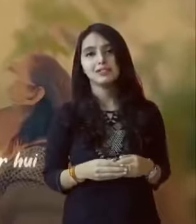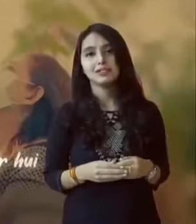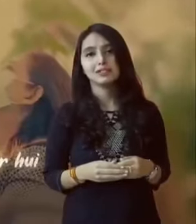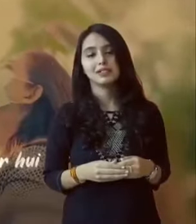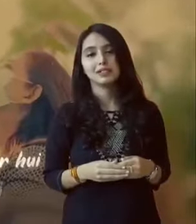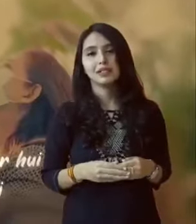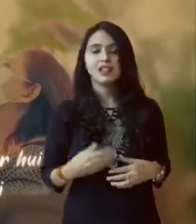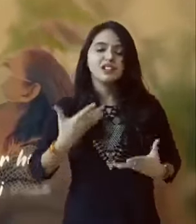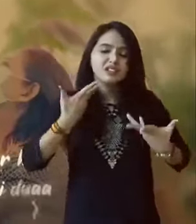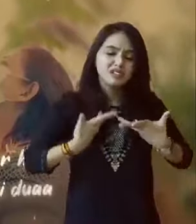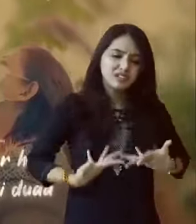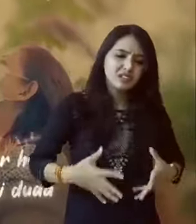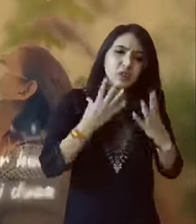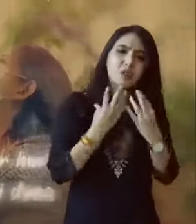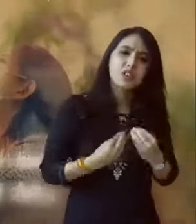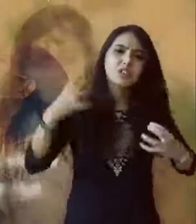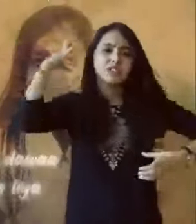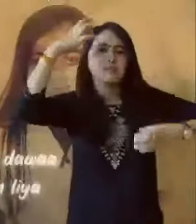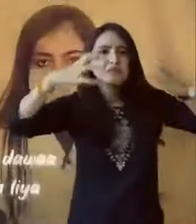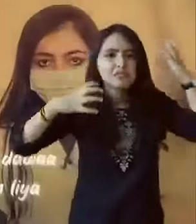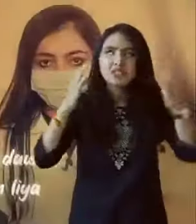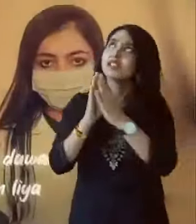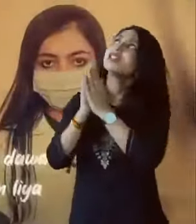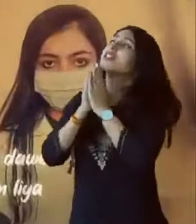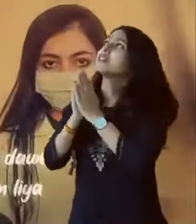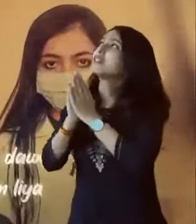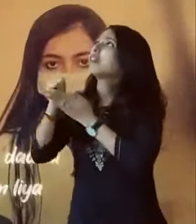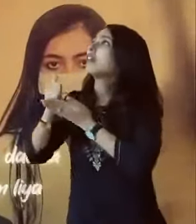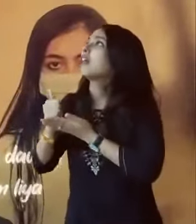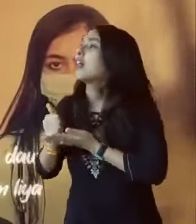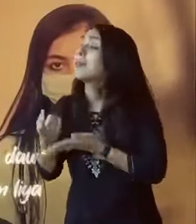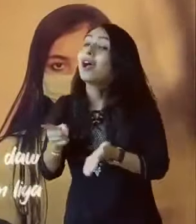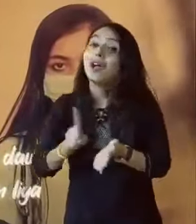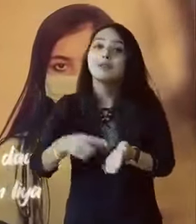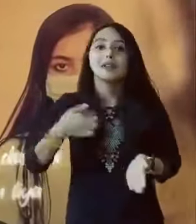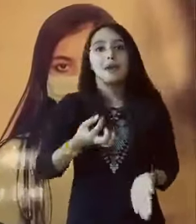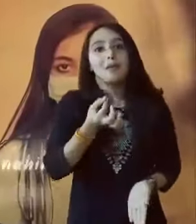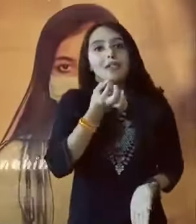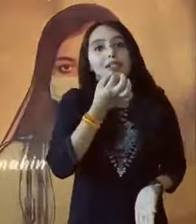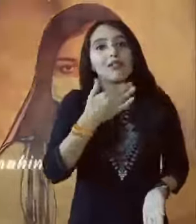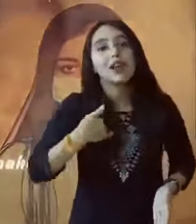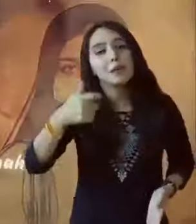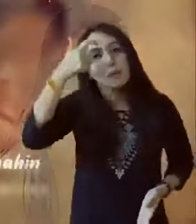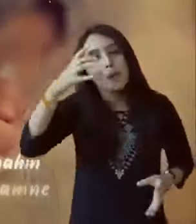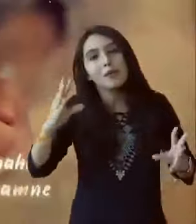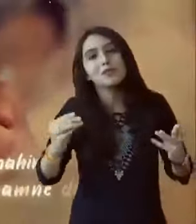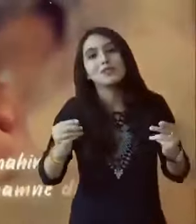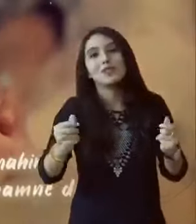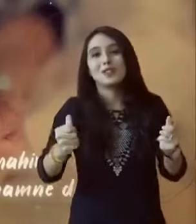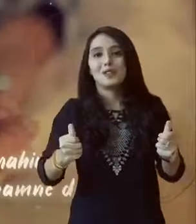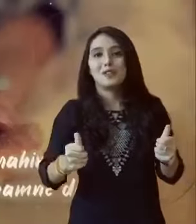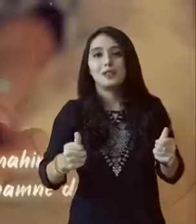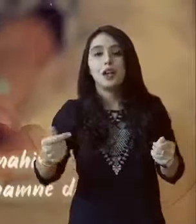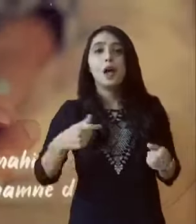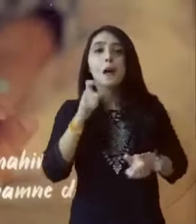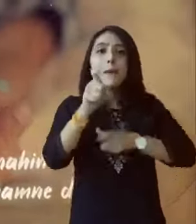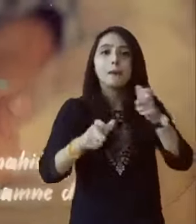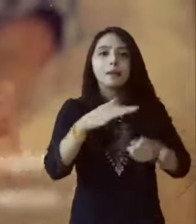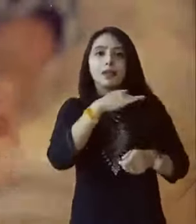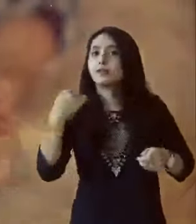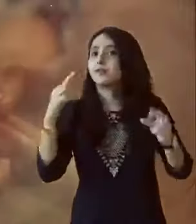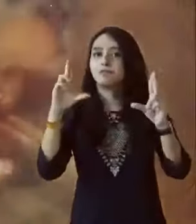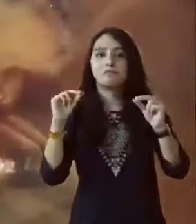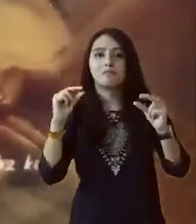मजबूर हुई जब दिल की दुआ तो हमने दवा से काम लिया वो नब्ज नहीं फिर